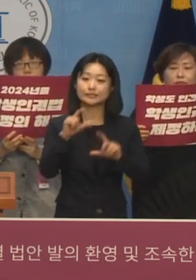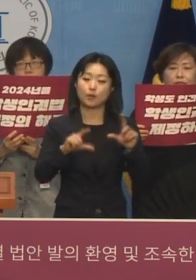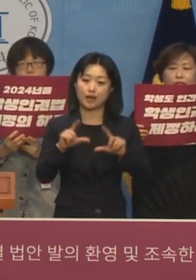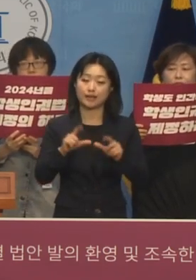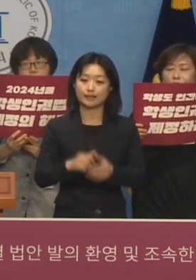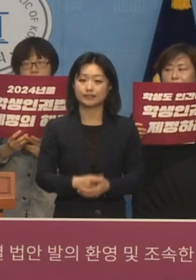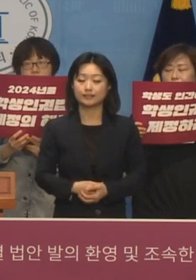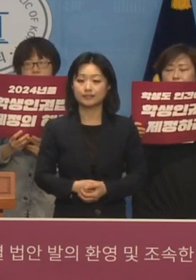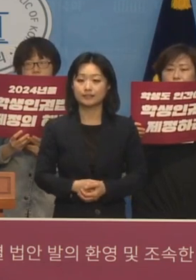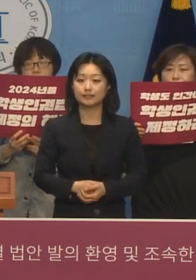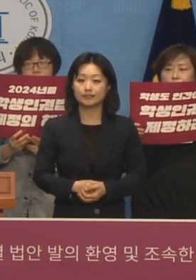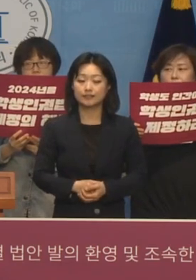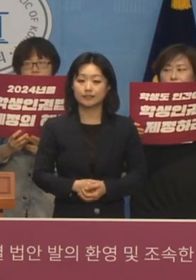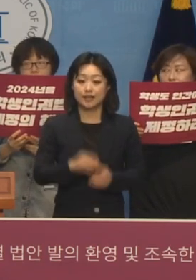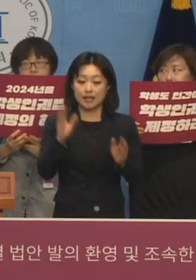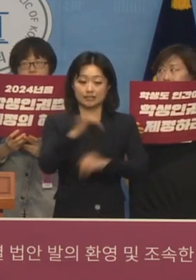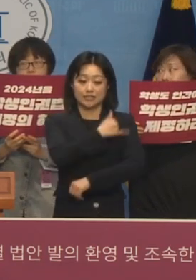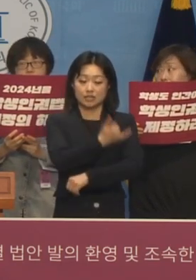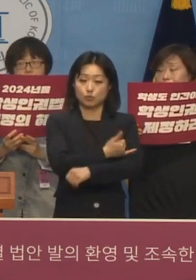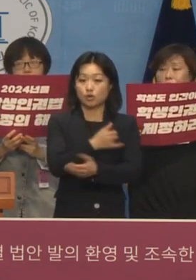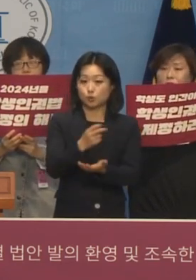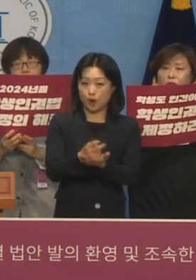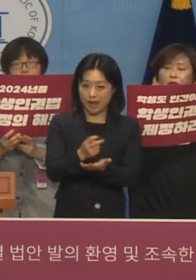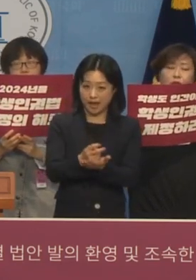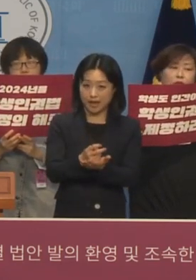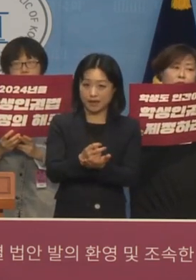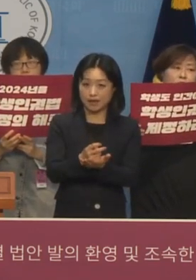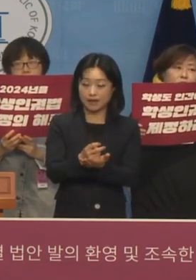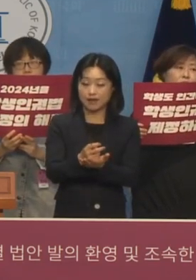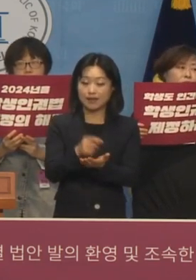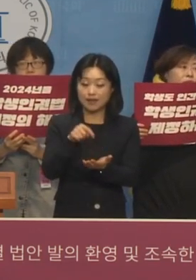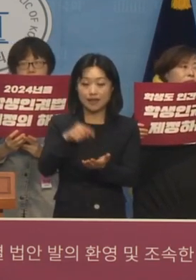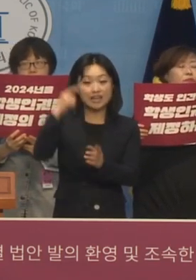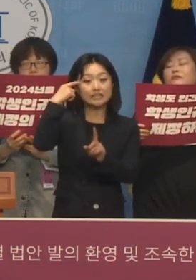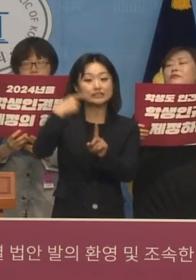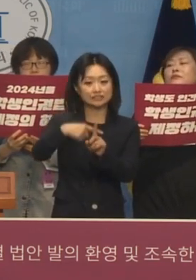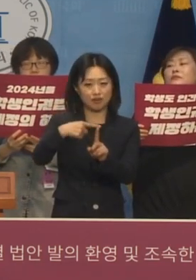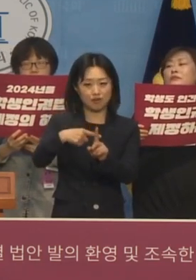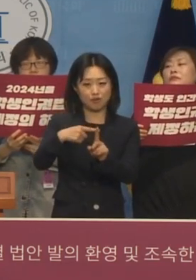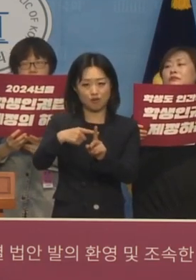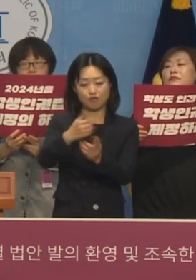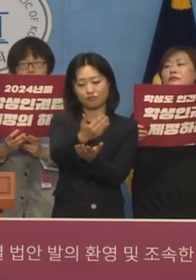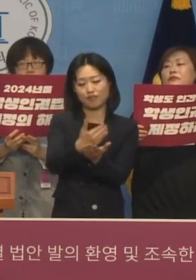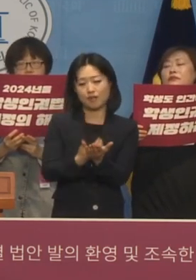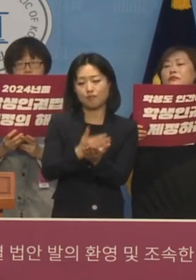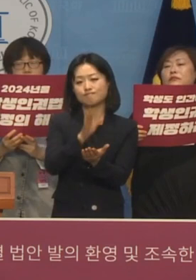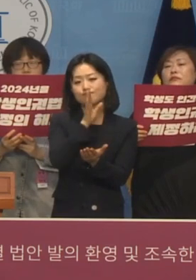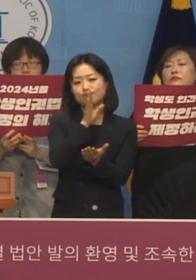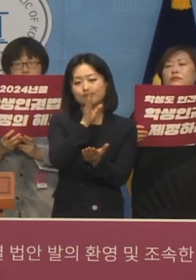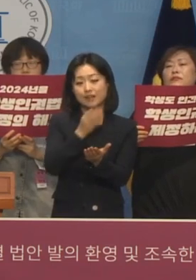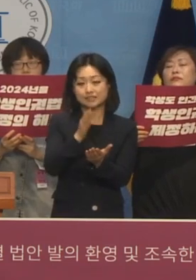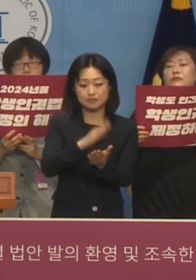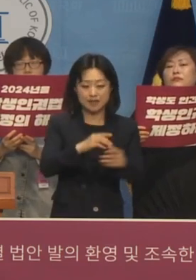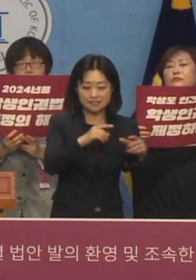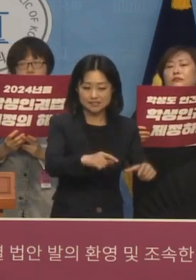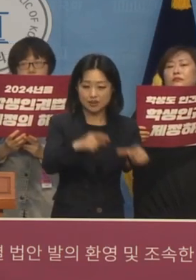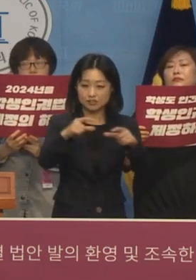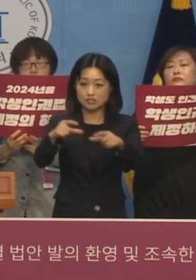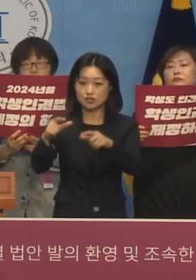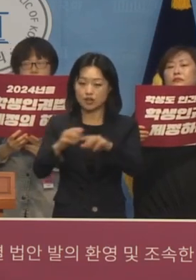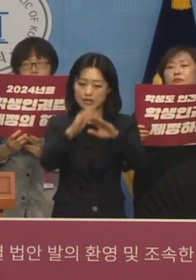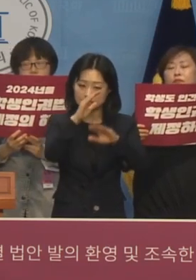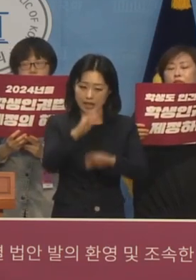있습니다. 학생인권 조례는 그 긍정적 의미에도 불구하고 사실상 지역마다